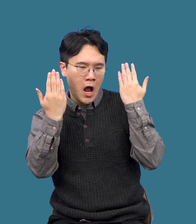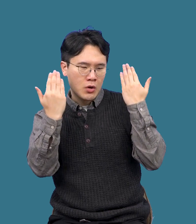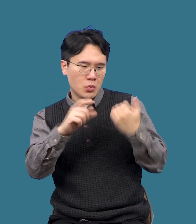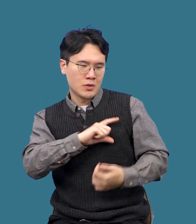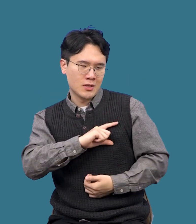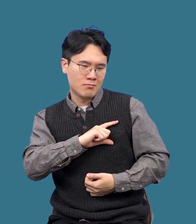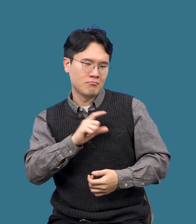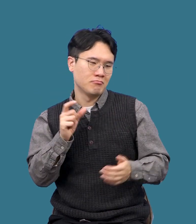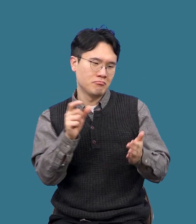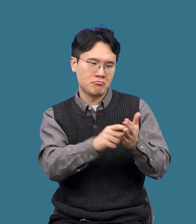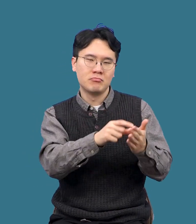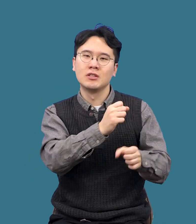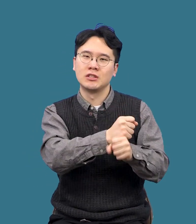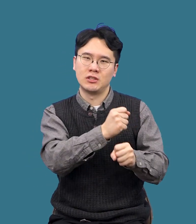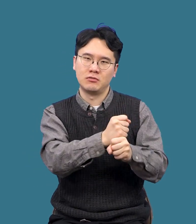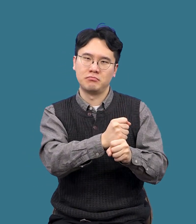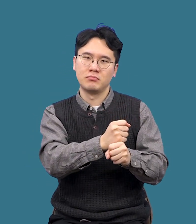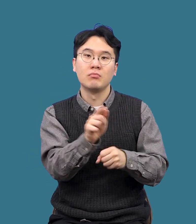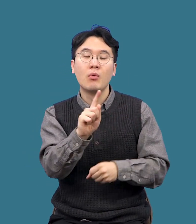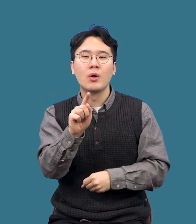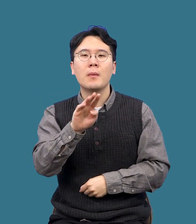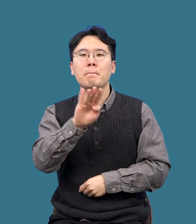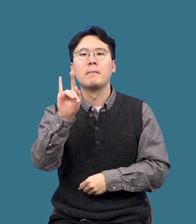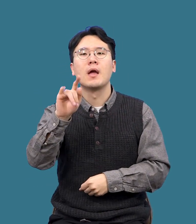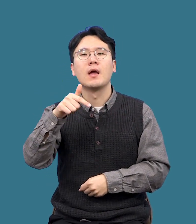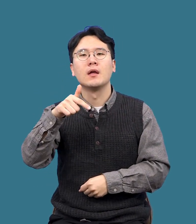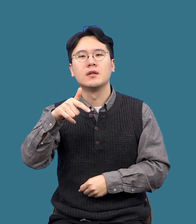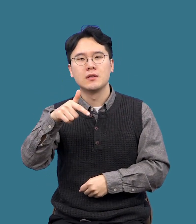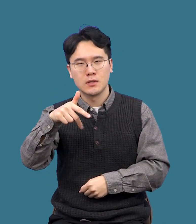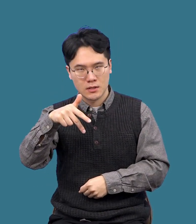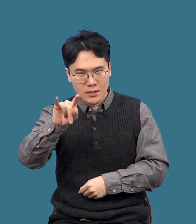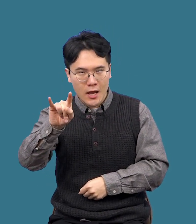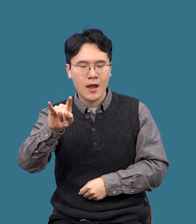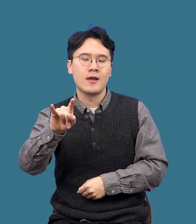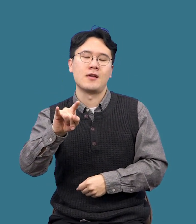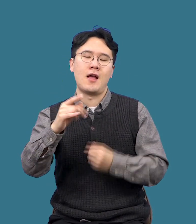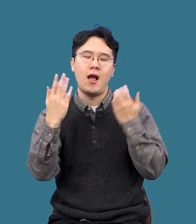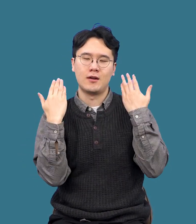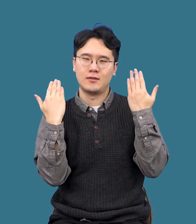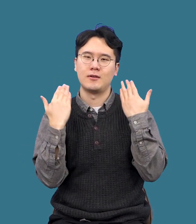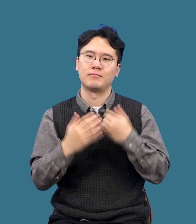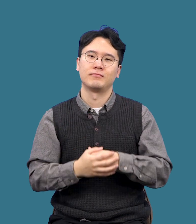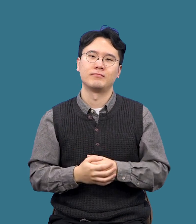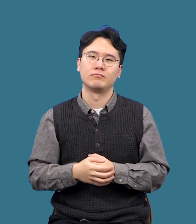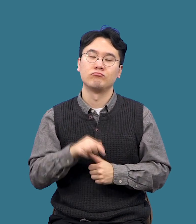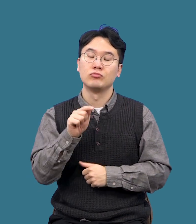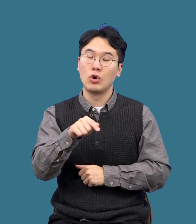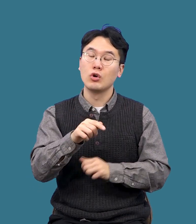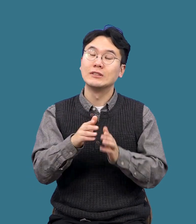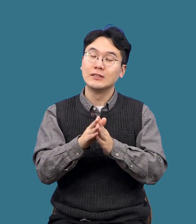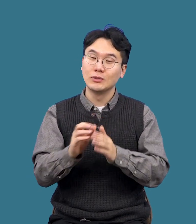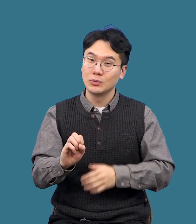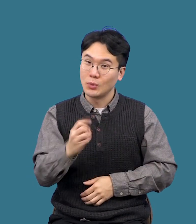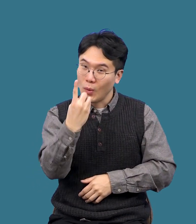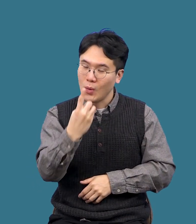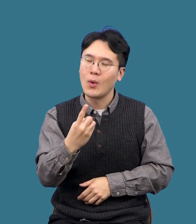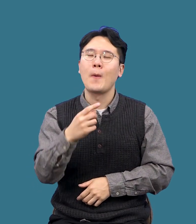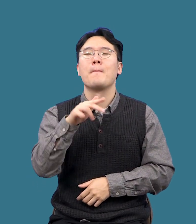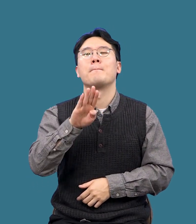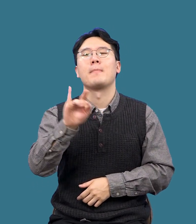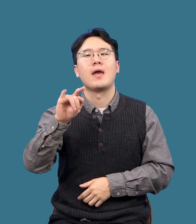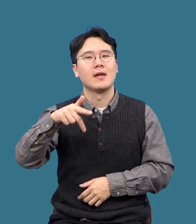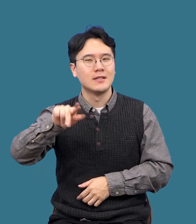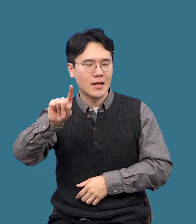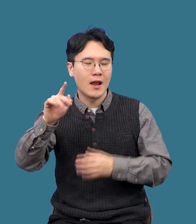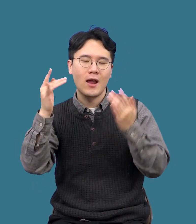지어줍니다. 학교 이름을 배제학당, 배제 중고등학교가 시작된 것이에요.